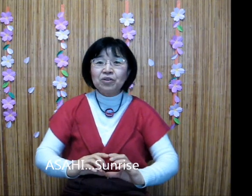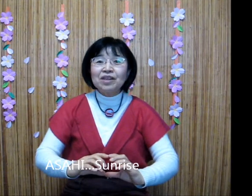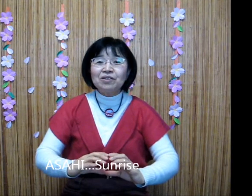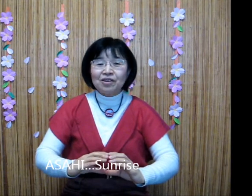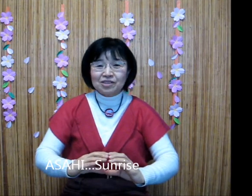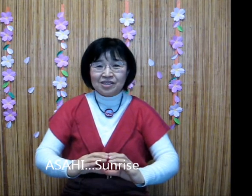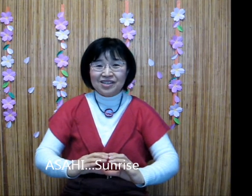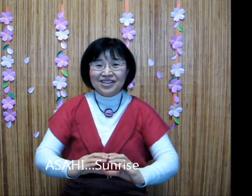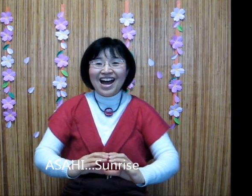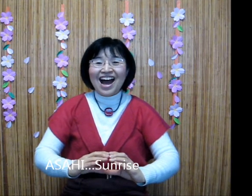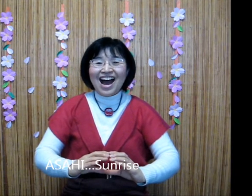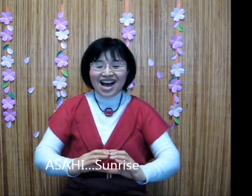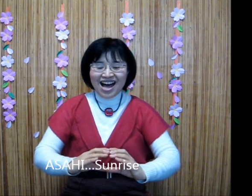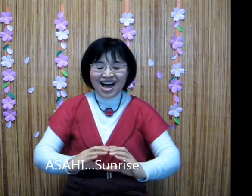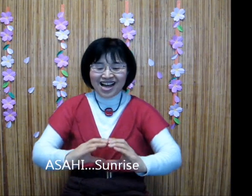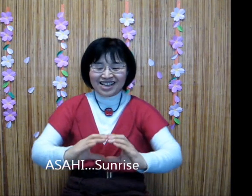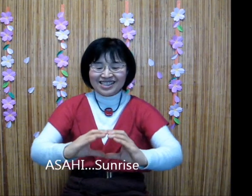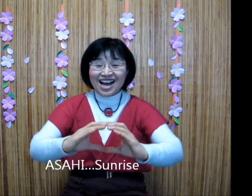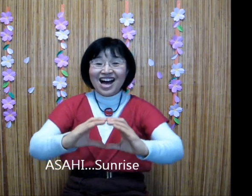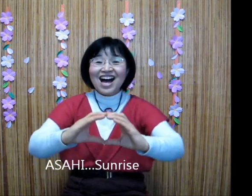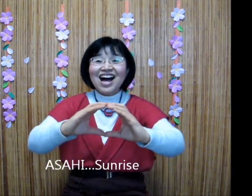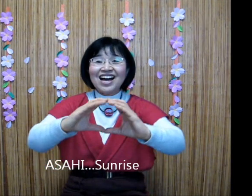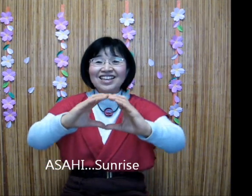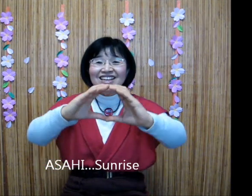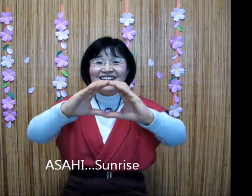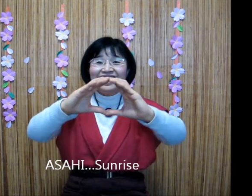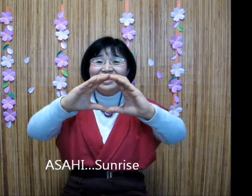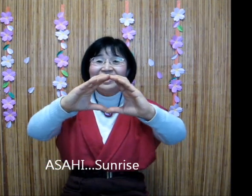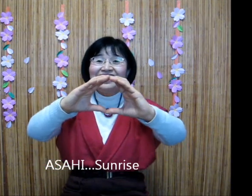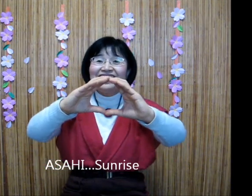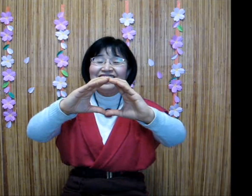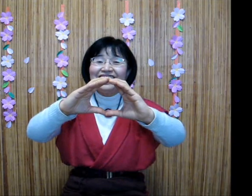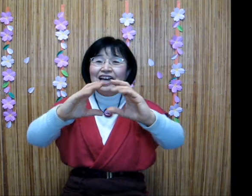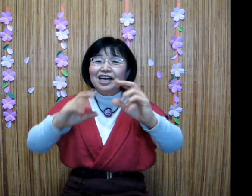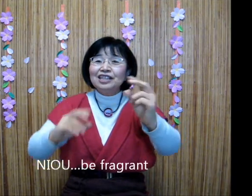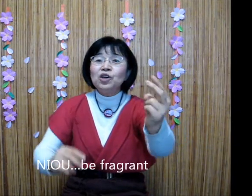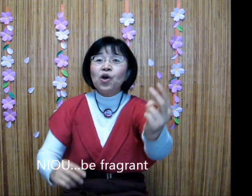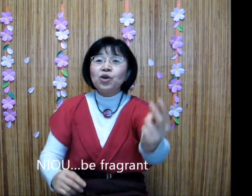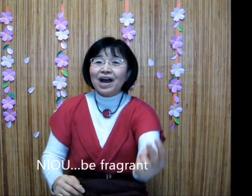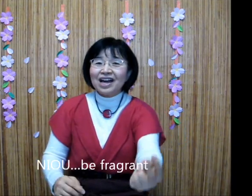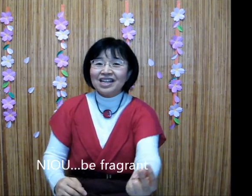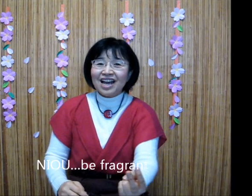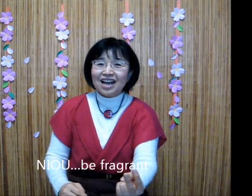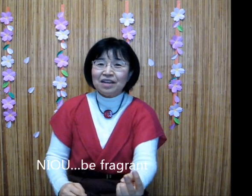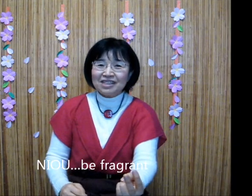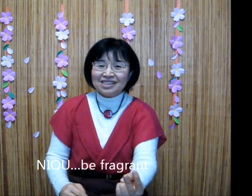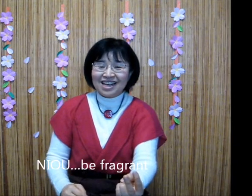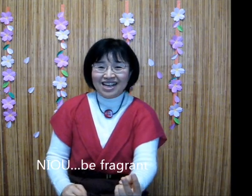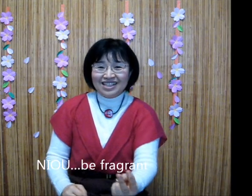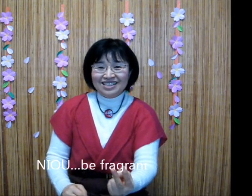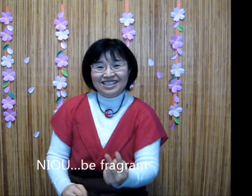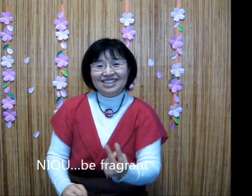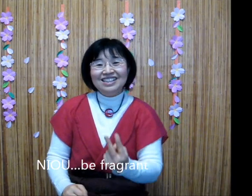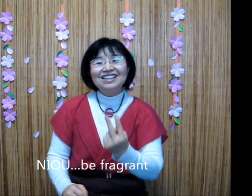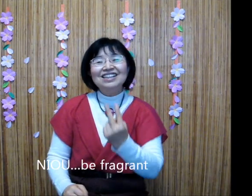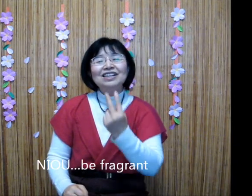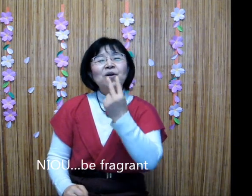くる様子。朝日に、匂いは鼻に入ります。匂い。